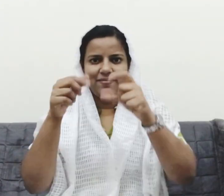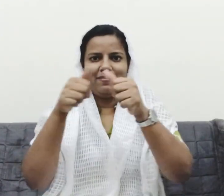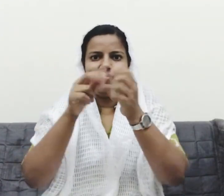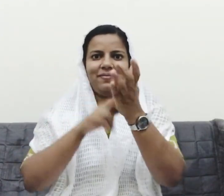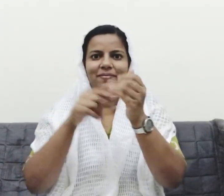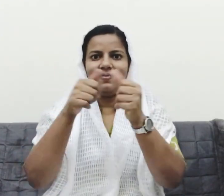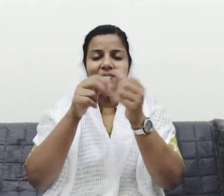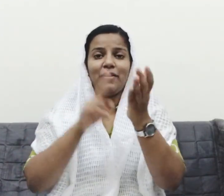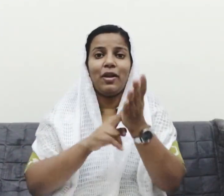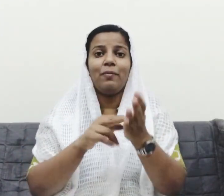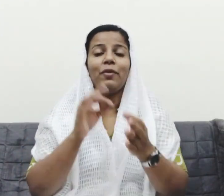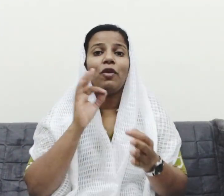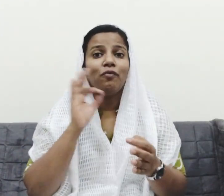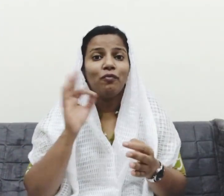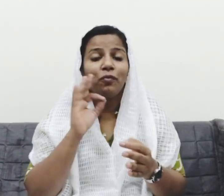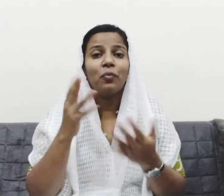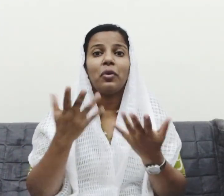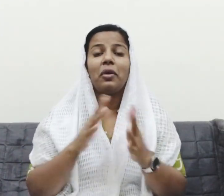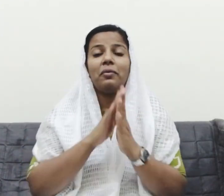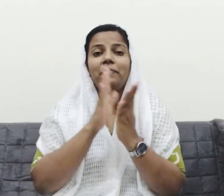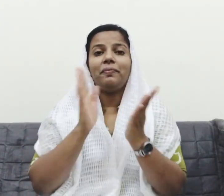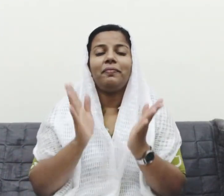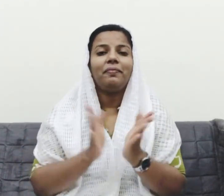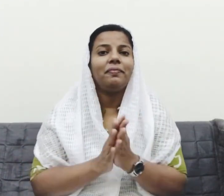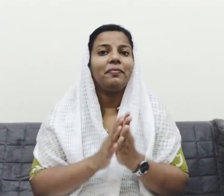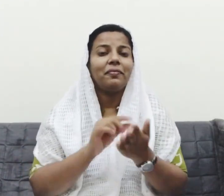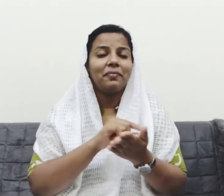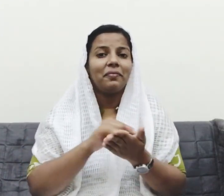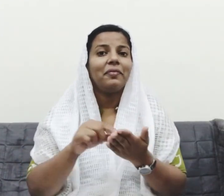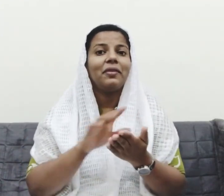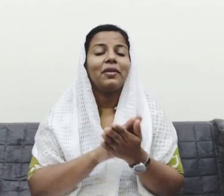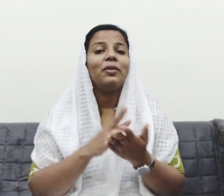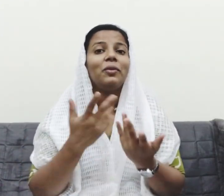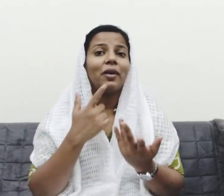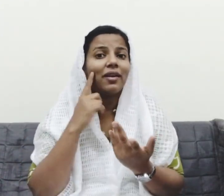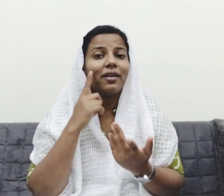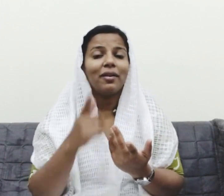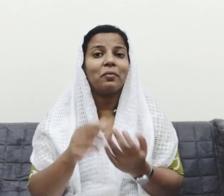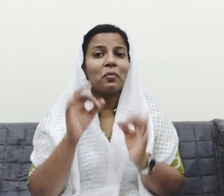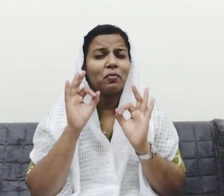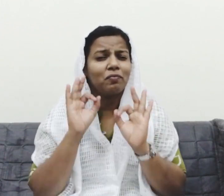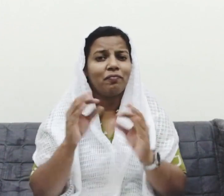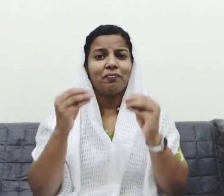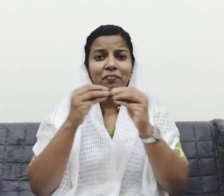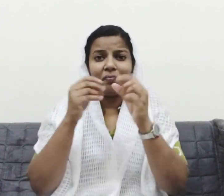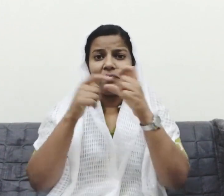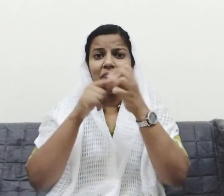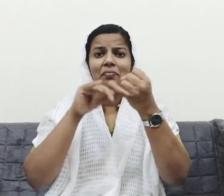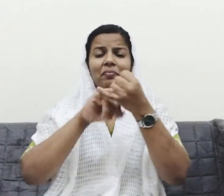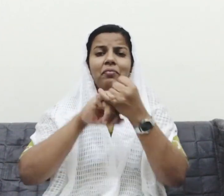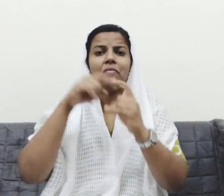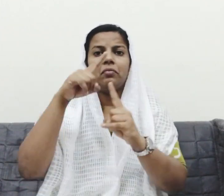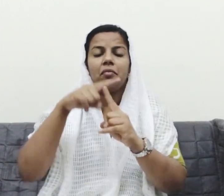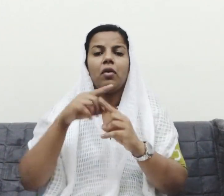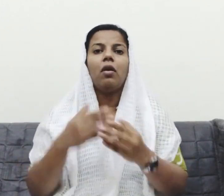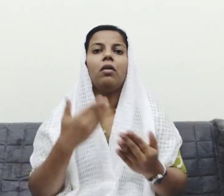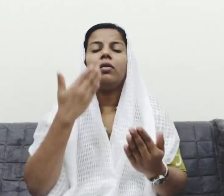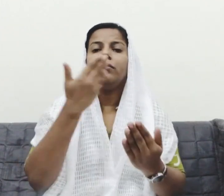അവിടുത്തെ ഫലത്തെക്കുറിച്ച് അല്ലെങ്കിൽ ഫ്രൂട്ട്സിനെ കുറിച്ചൊക്കെ പറഞ്ഞപ്പോൾ അതൊക്കെ വളരെ ശ്രേഷ്ഠമേറിയതാണ്. പക്ഷേ അവരവിടെ ചെല്ലുമ്പോൾ എന്താ